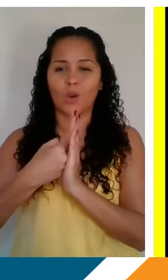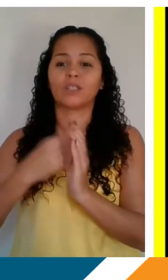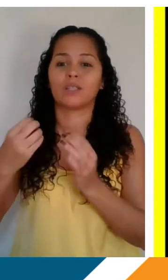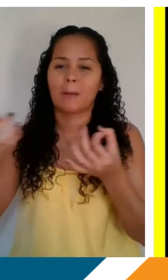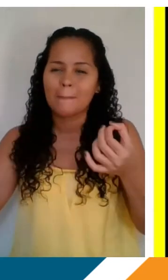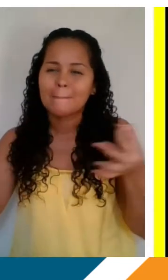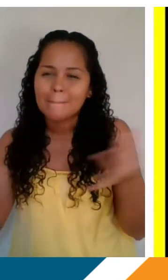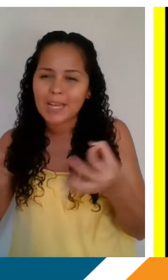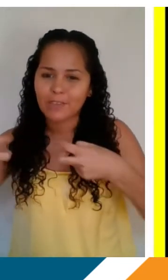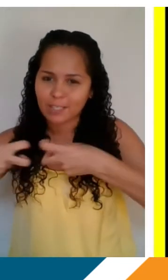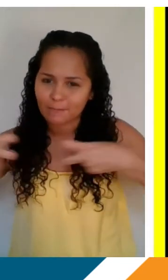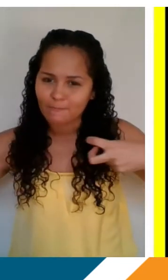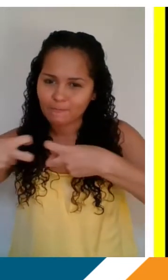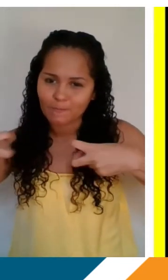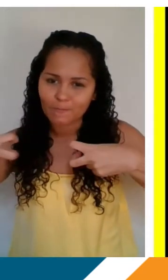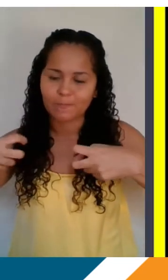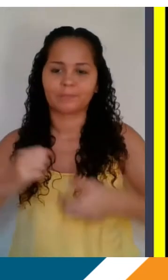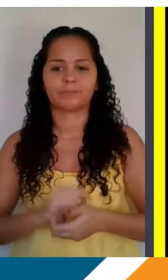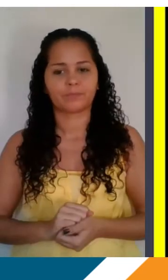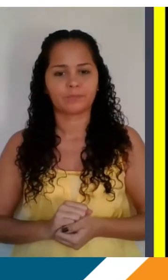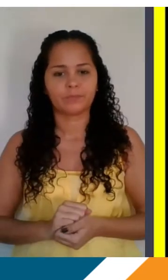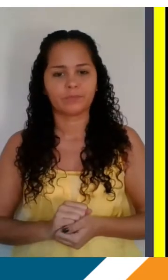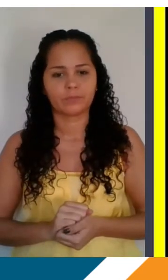como perfeitamente elástica.